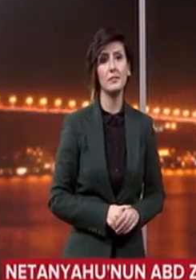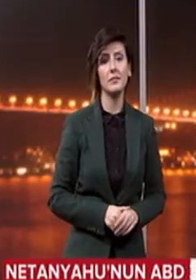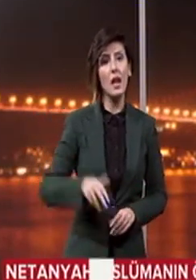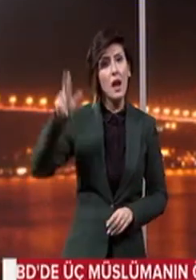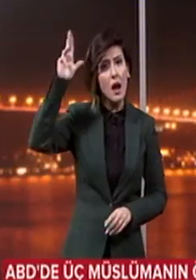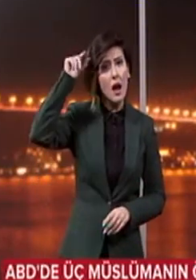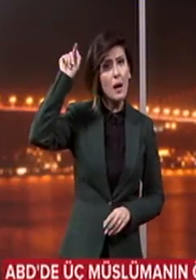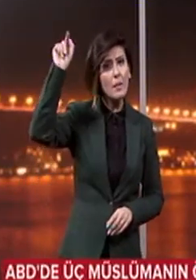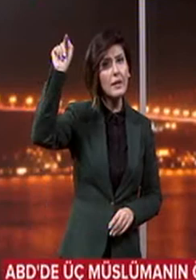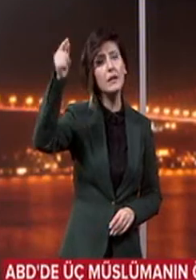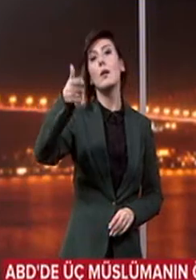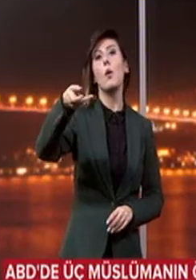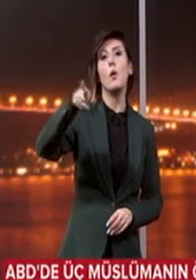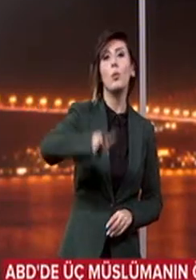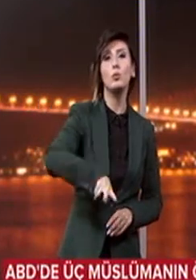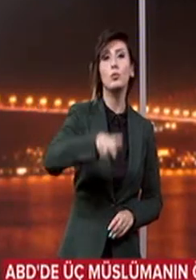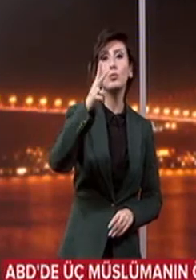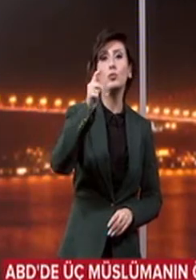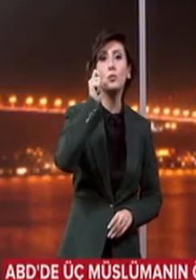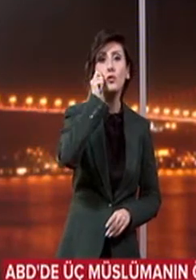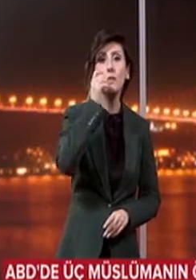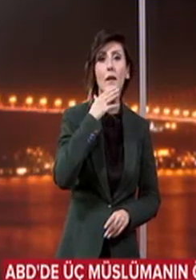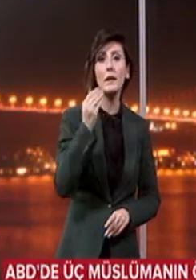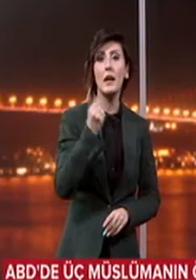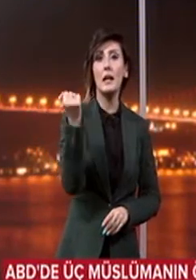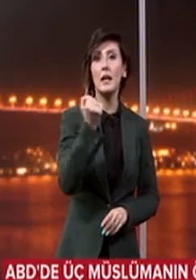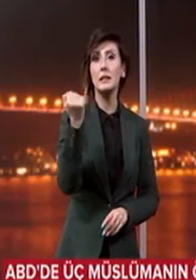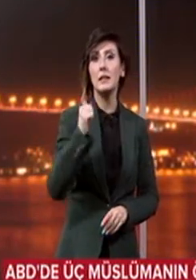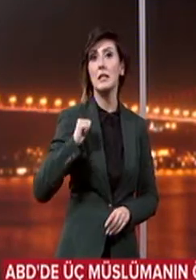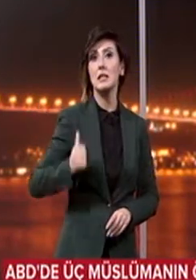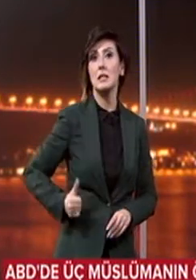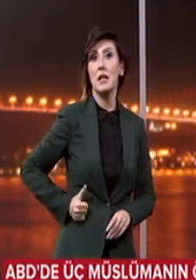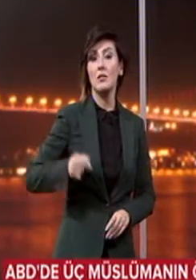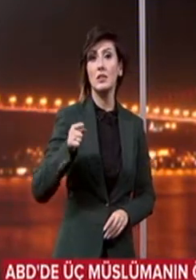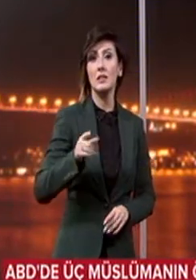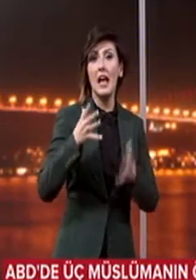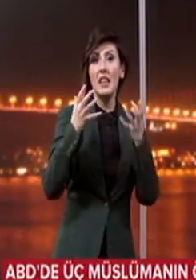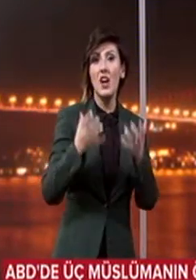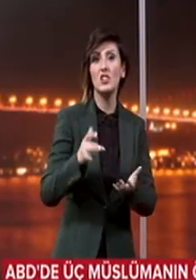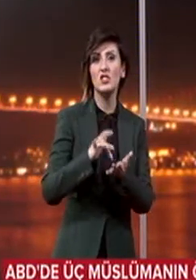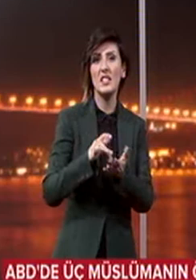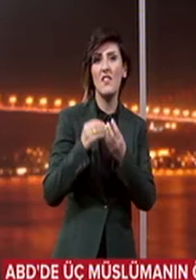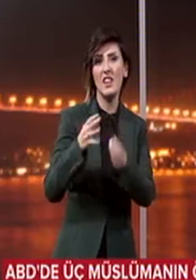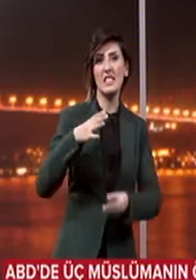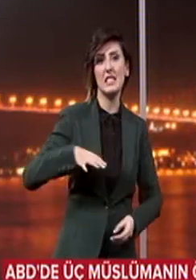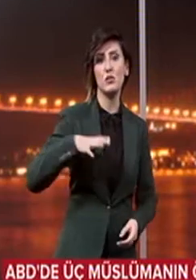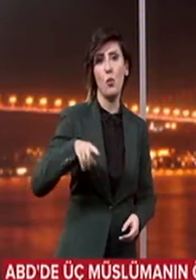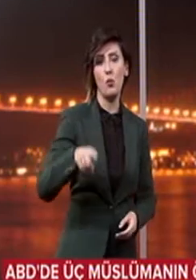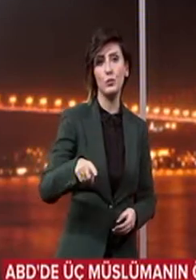Amerika Birleşik Devletleri'nde öldürülen 3 Müslüman gencin katil zanlısına savcılık en ağır cezanın verilmesini istedi. Kuzey Carolina